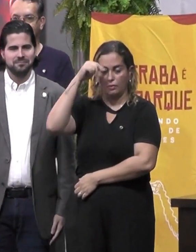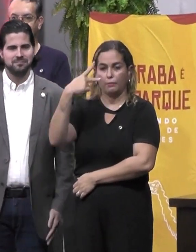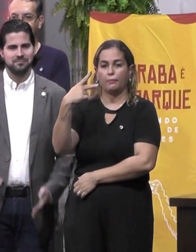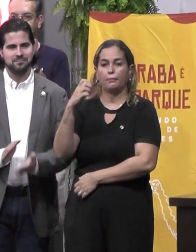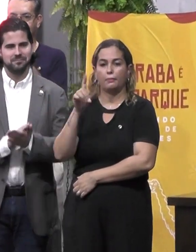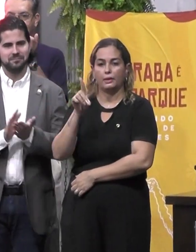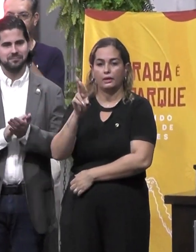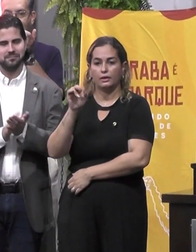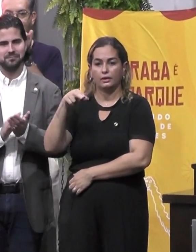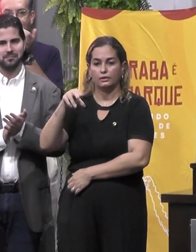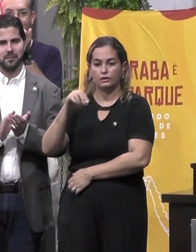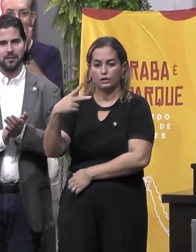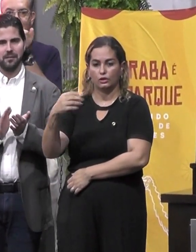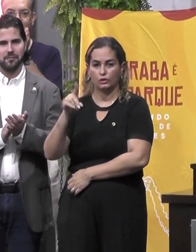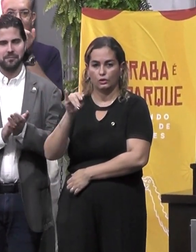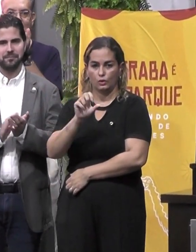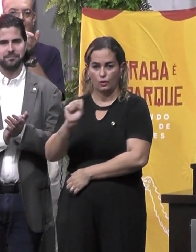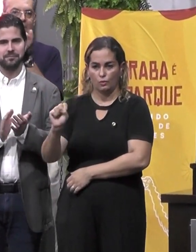Pedrinópolis.